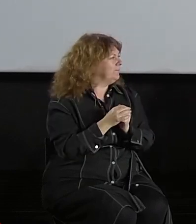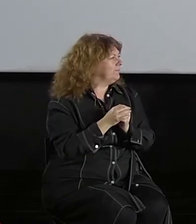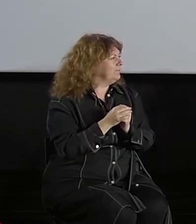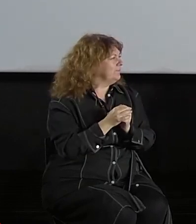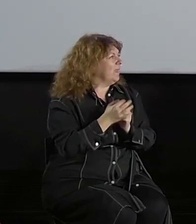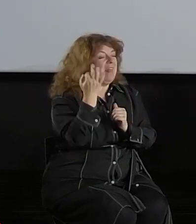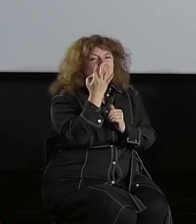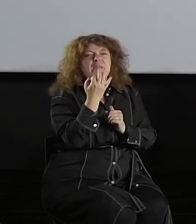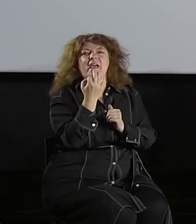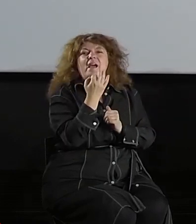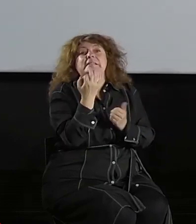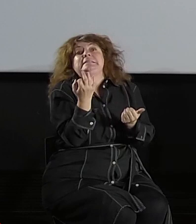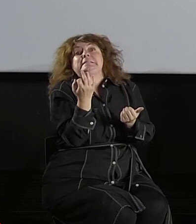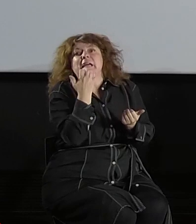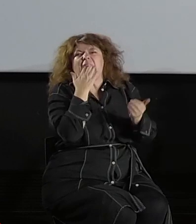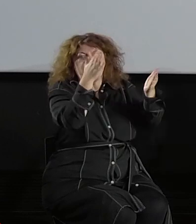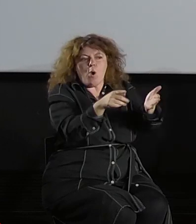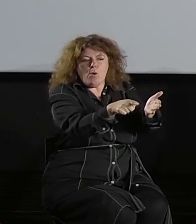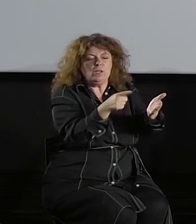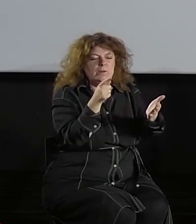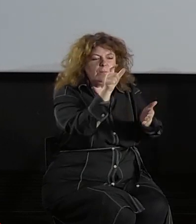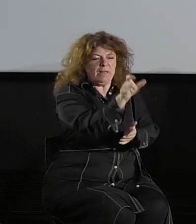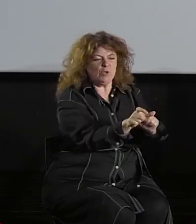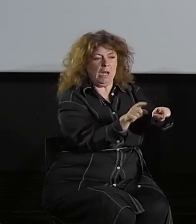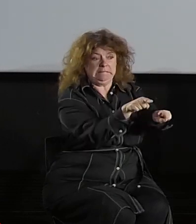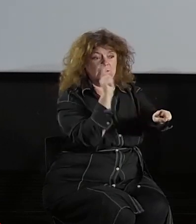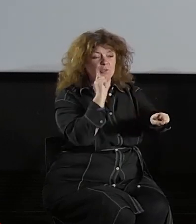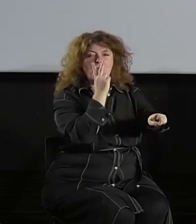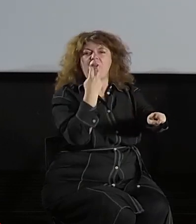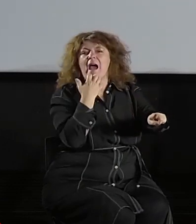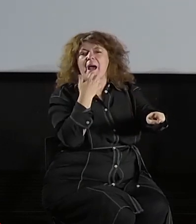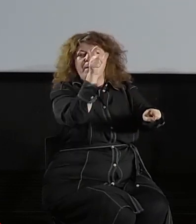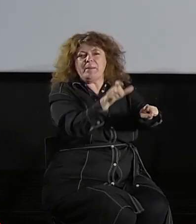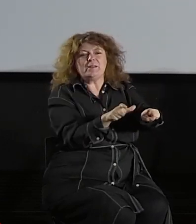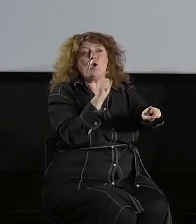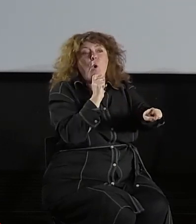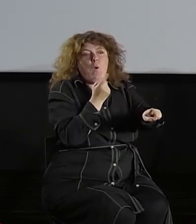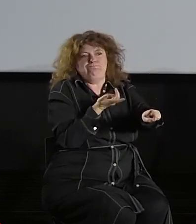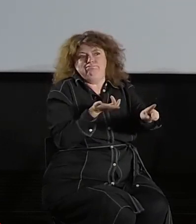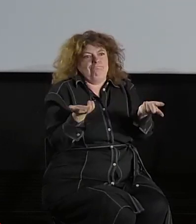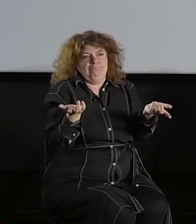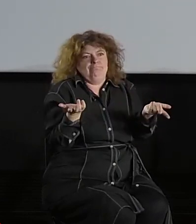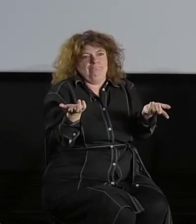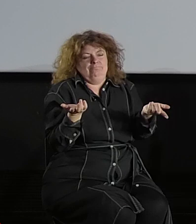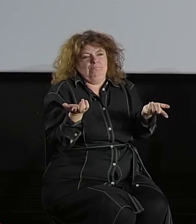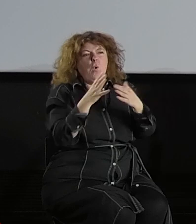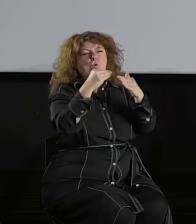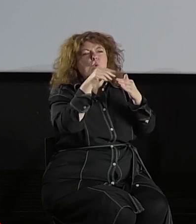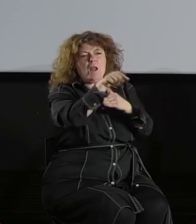decir bueno Cuál es el caso no cuando vas a trabajar con sordoceguera lo primero que tienes que que ver es eh Cuál es el usuario O sea a ver